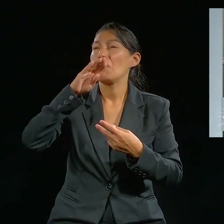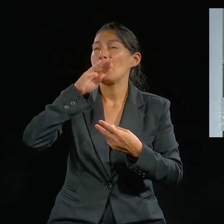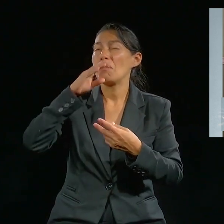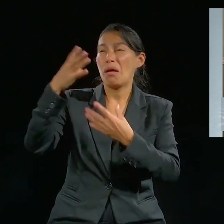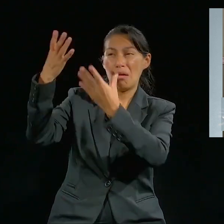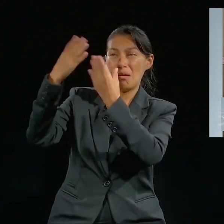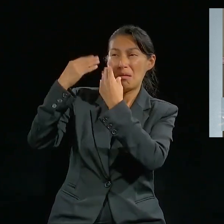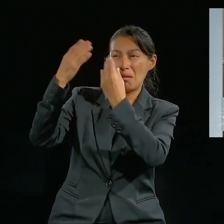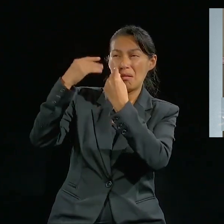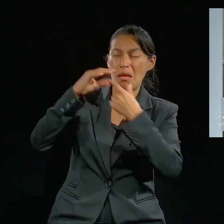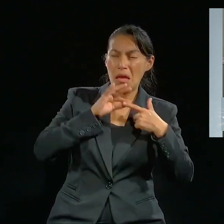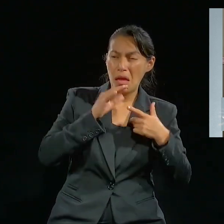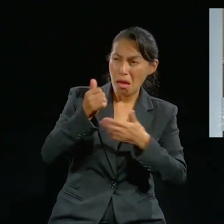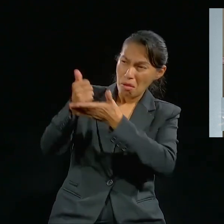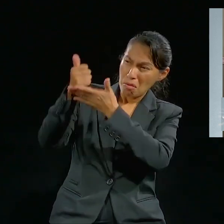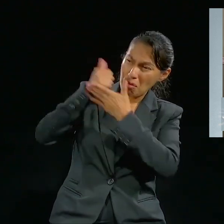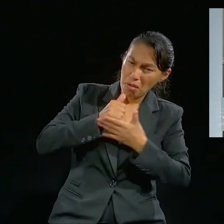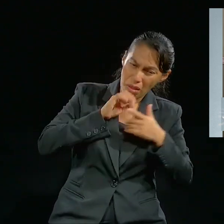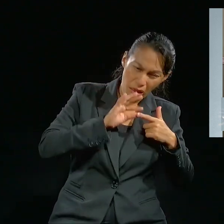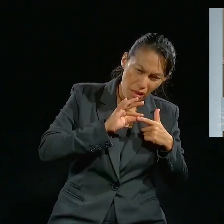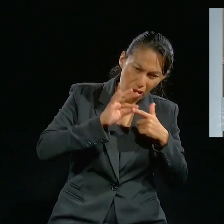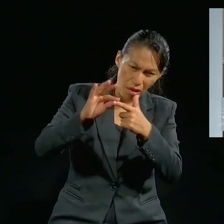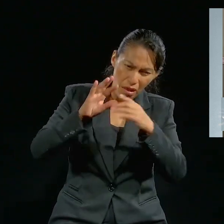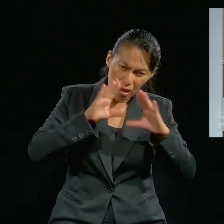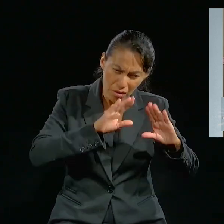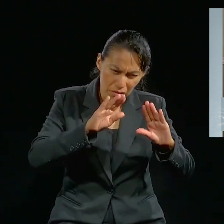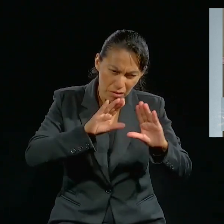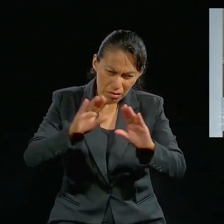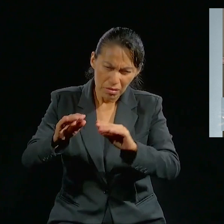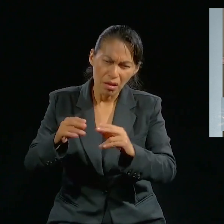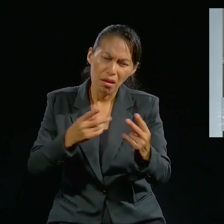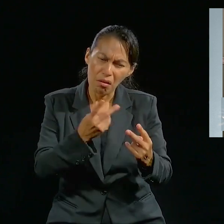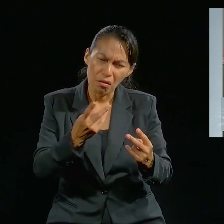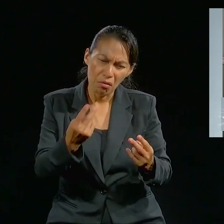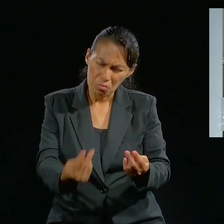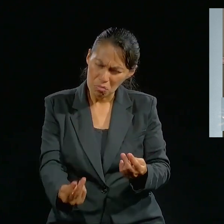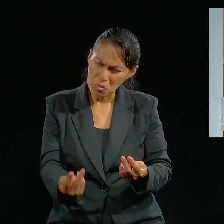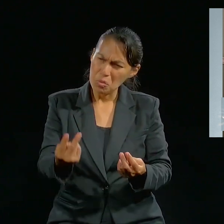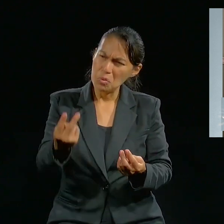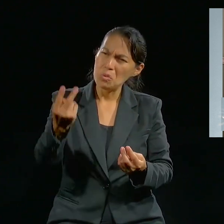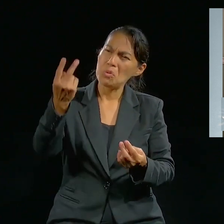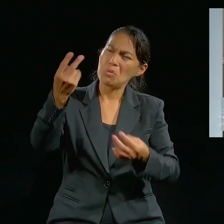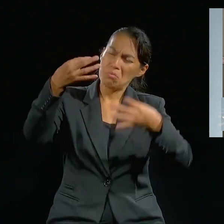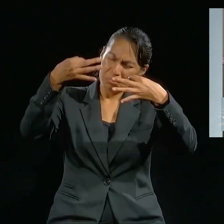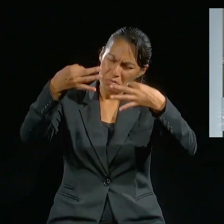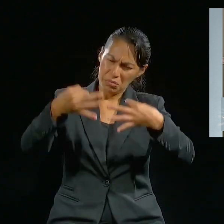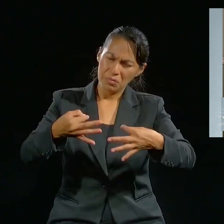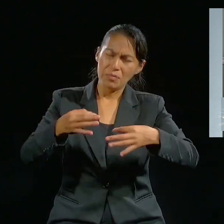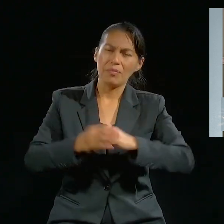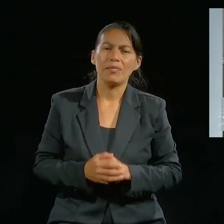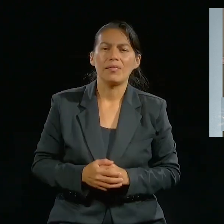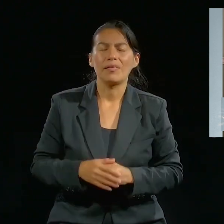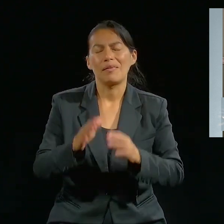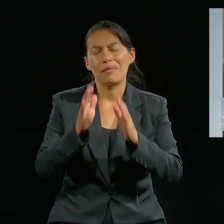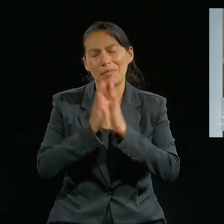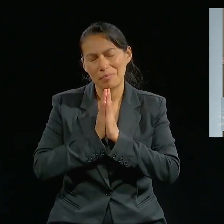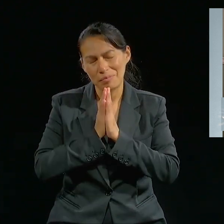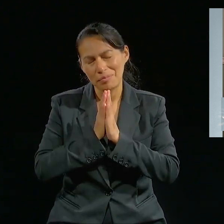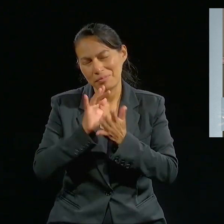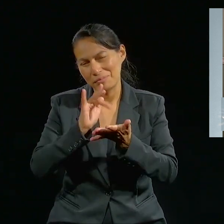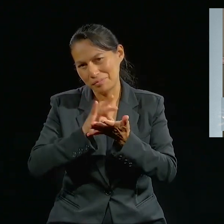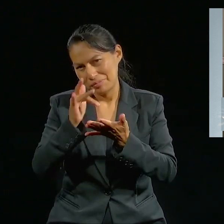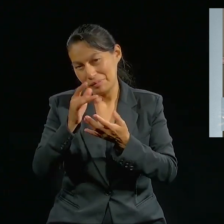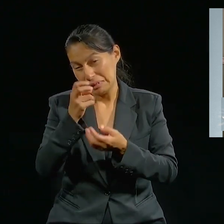amén creo que eso es el anhelo de todos los padres Sandra vamos a estar orando por tus